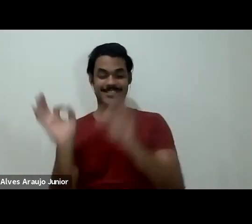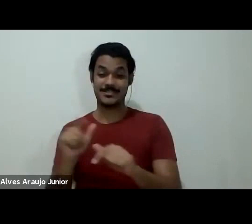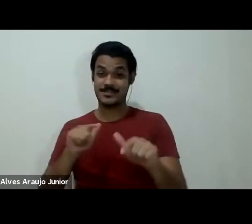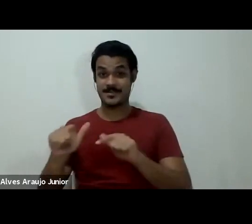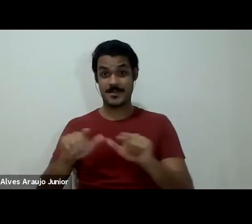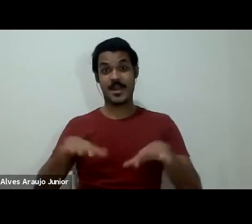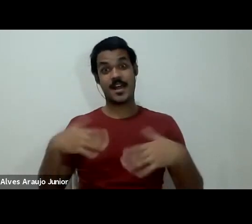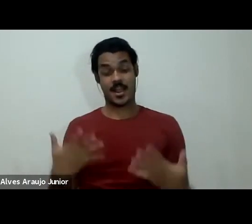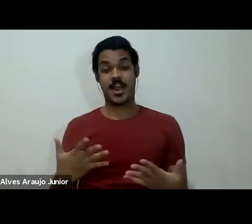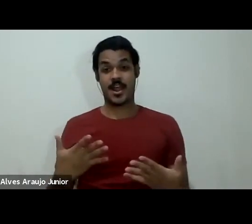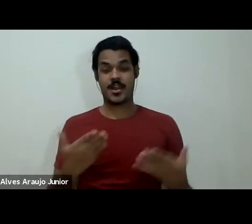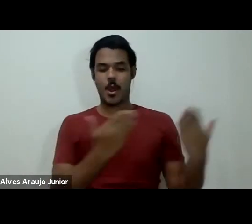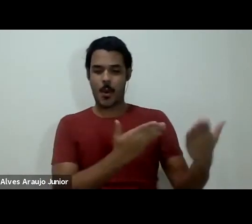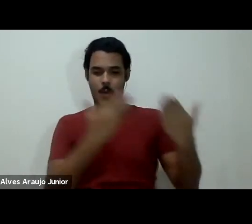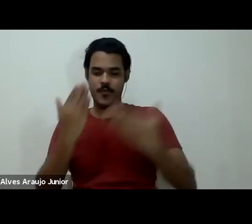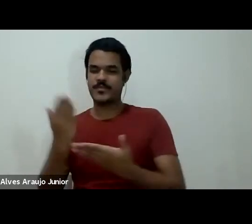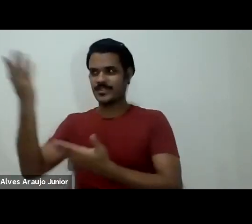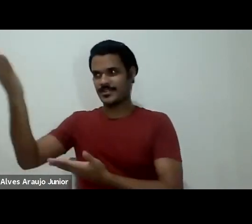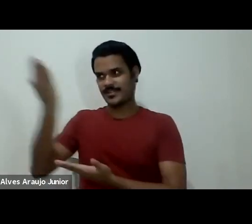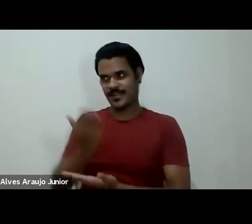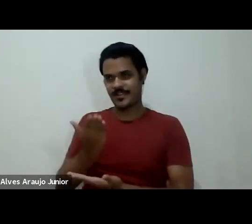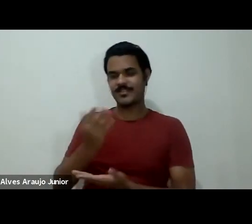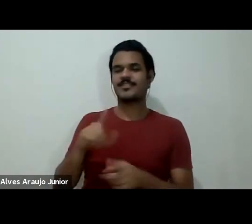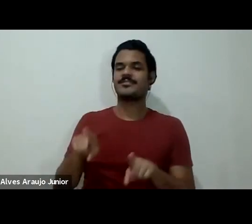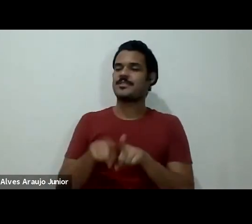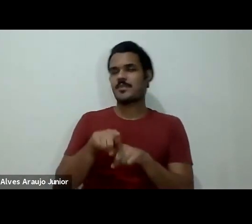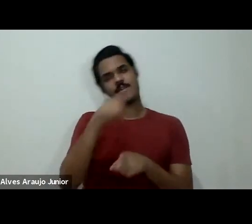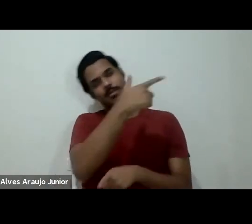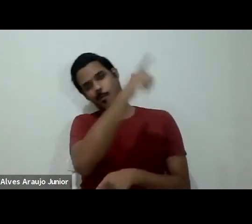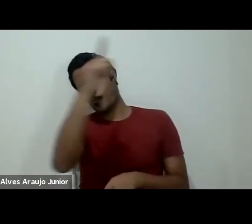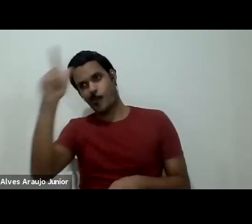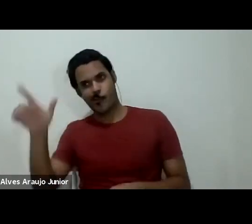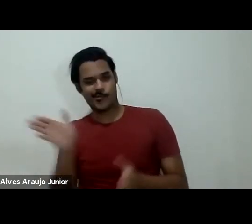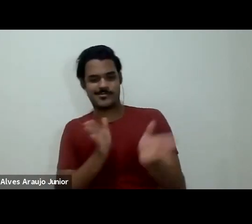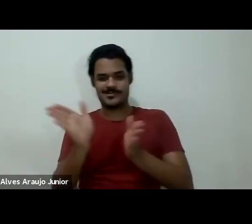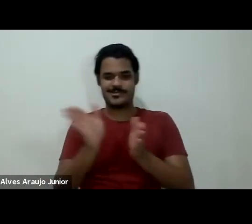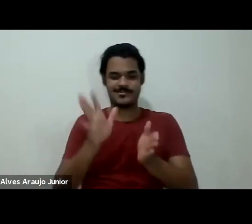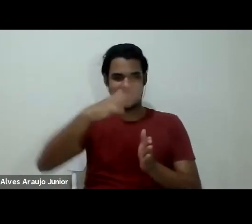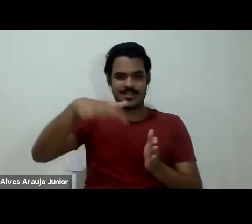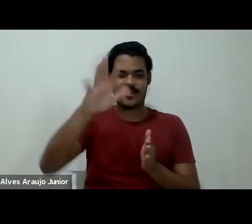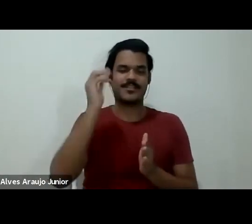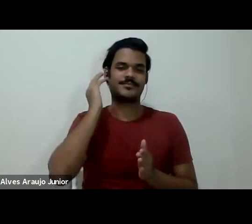a convite da senhora e das outras pessoas da área de acessibilidade.